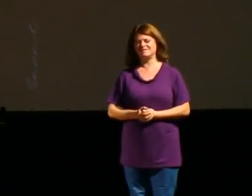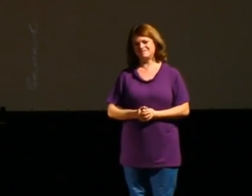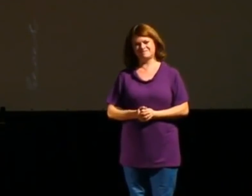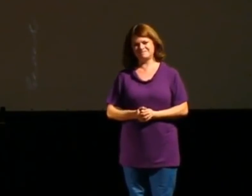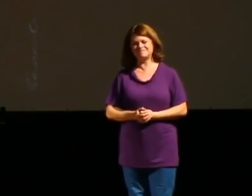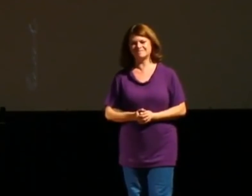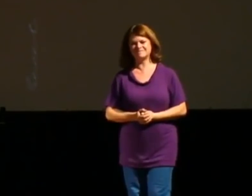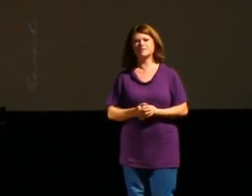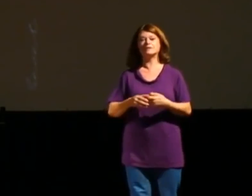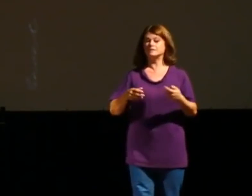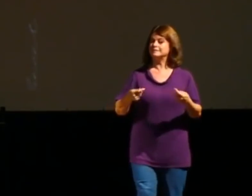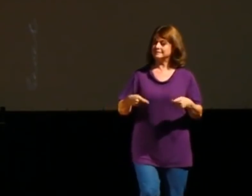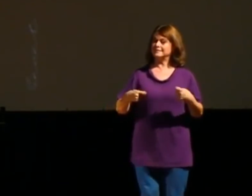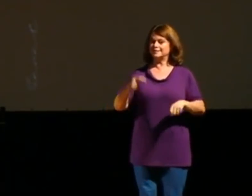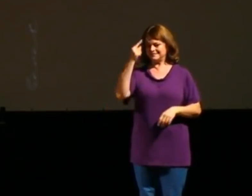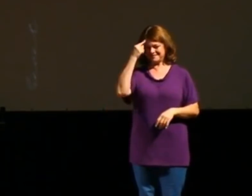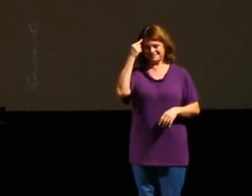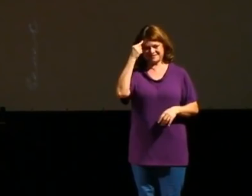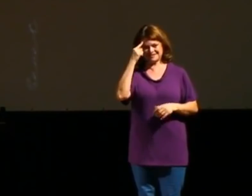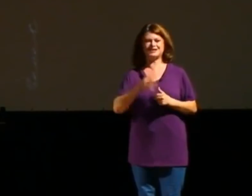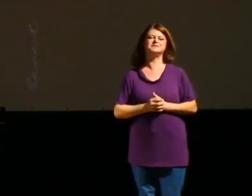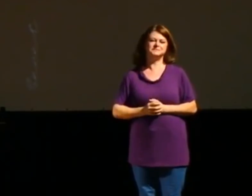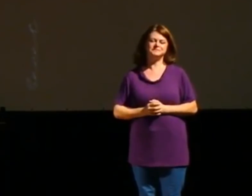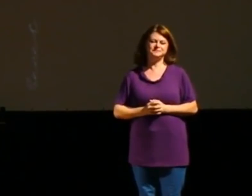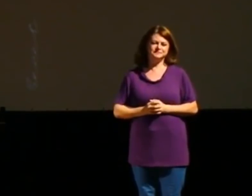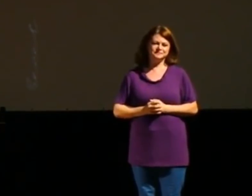Jesus faz tudo bem, faz até